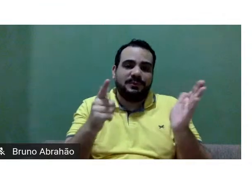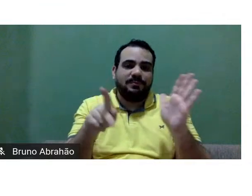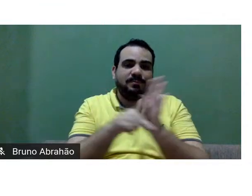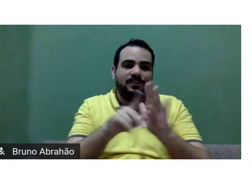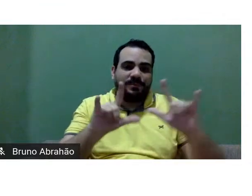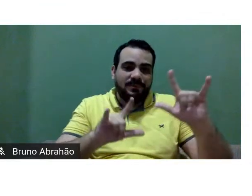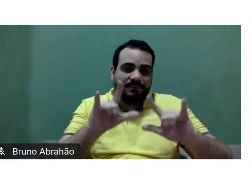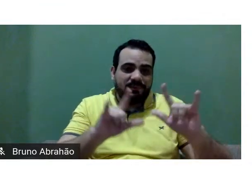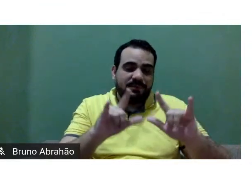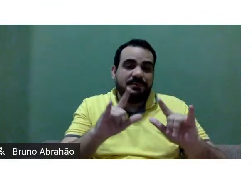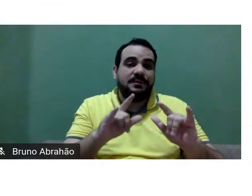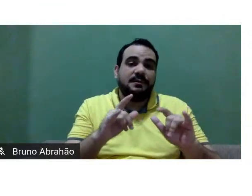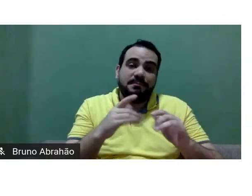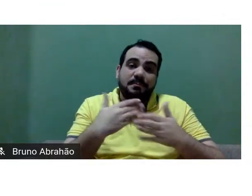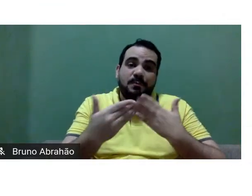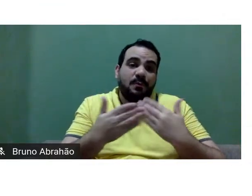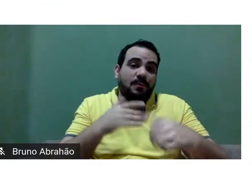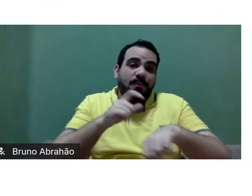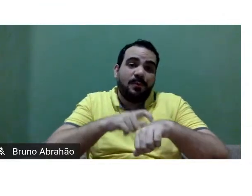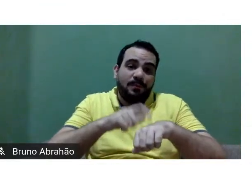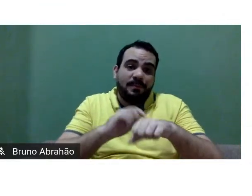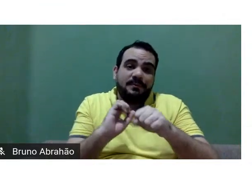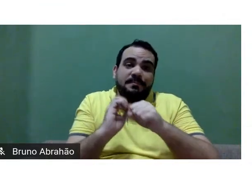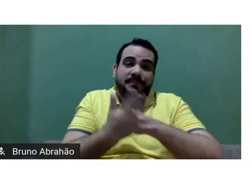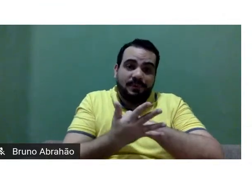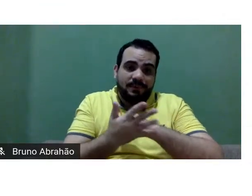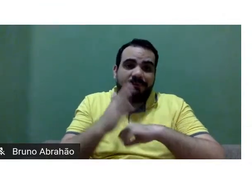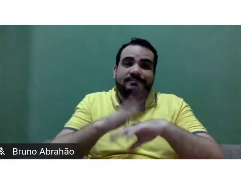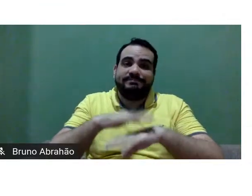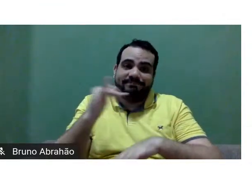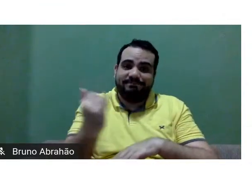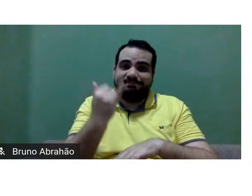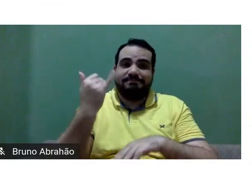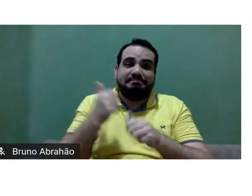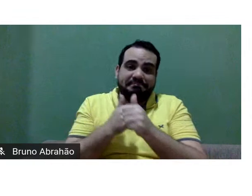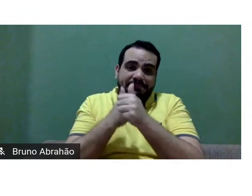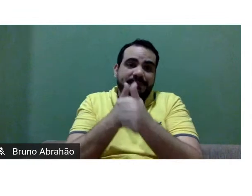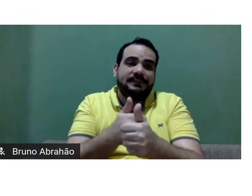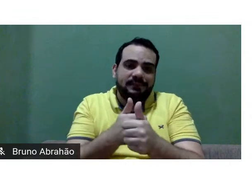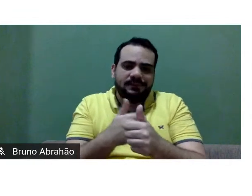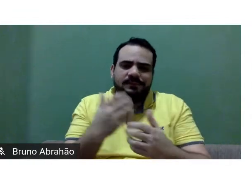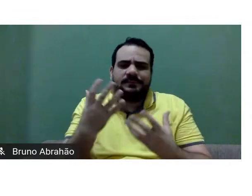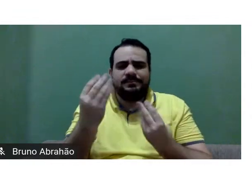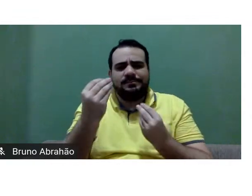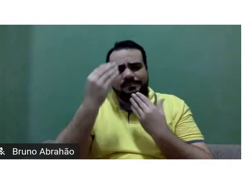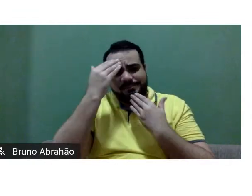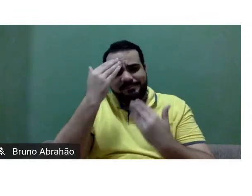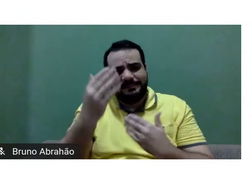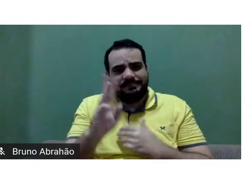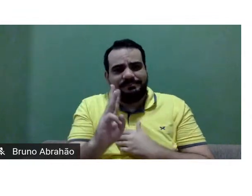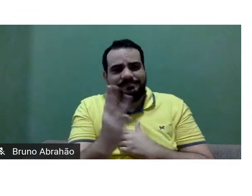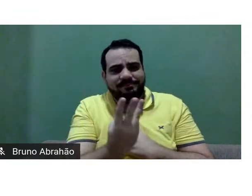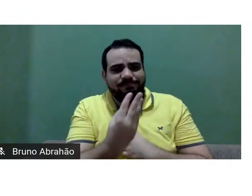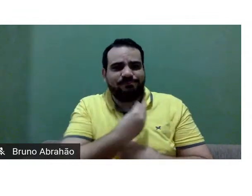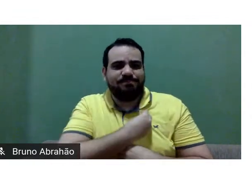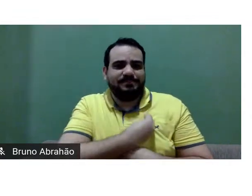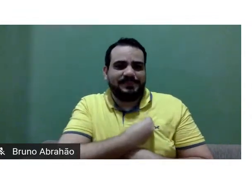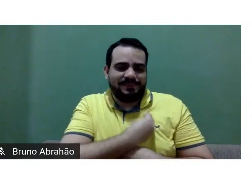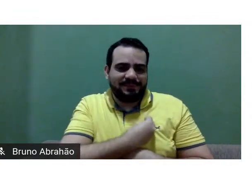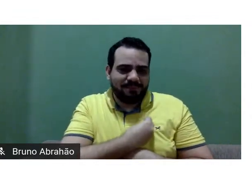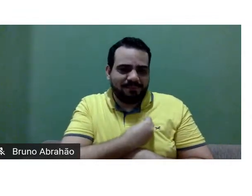sociais para estar divulgando as informações na sociedade por exemplo em tempos de